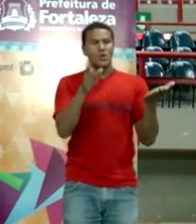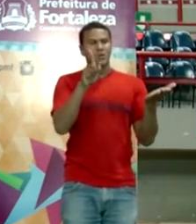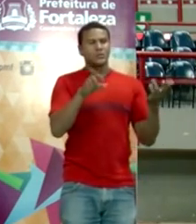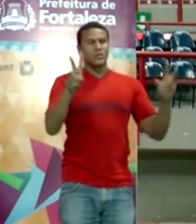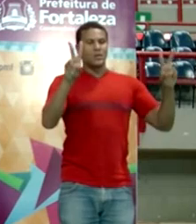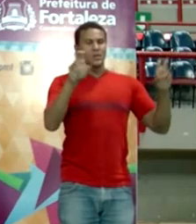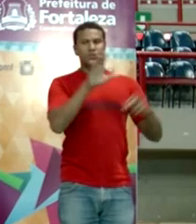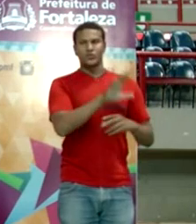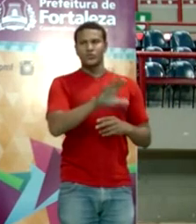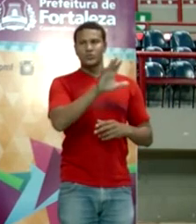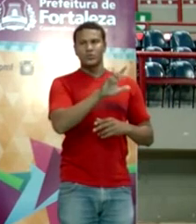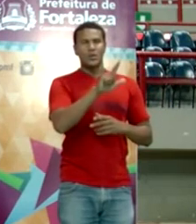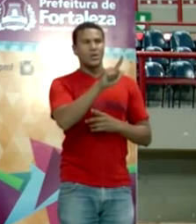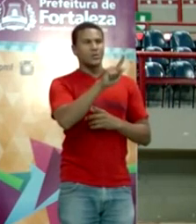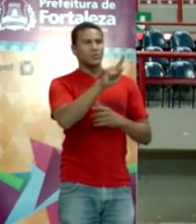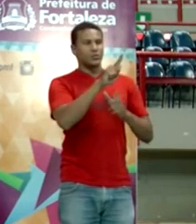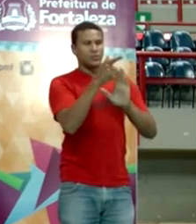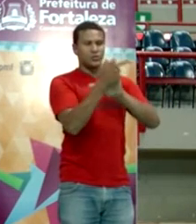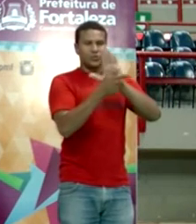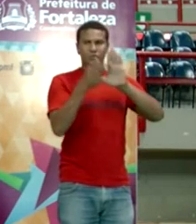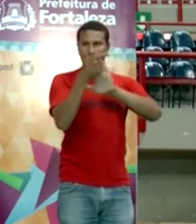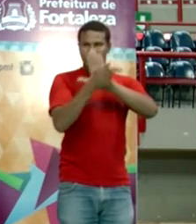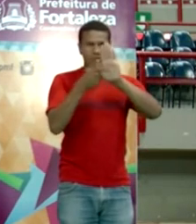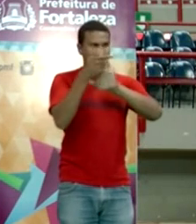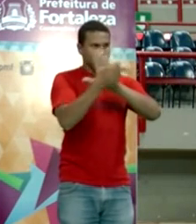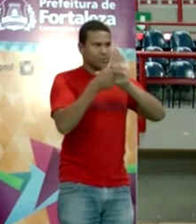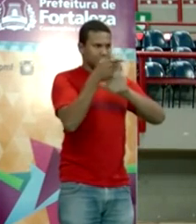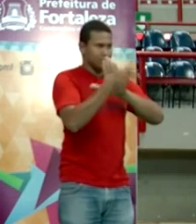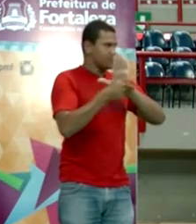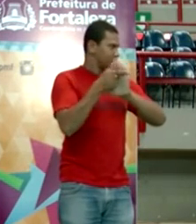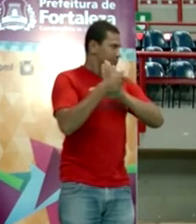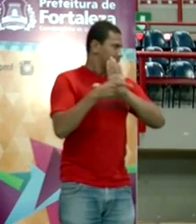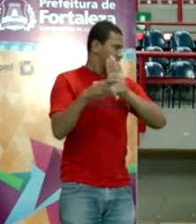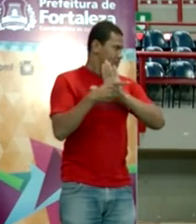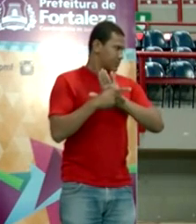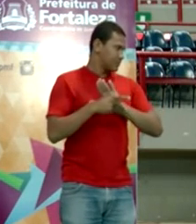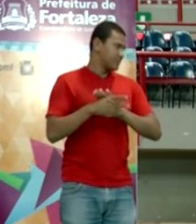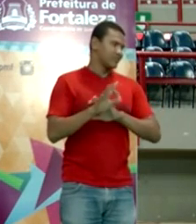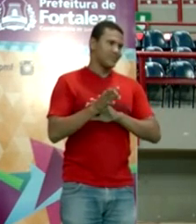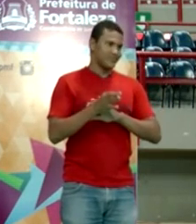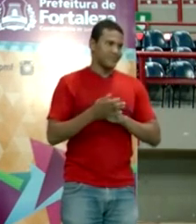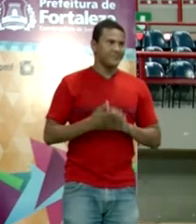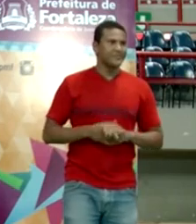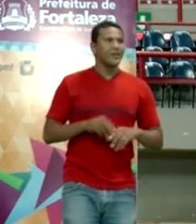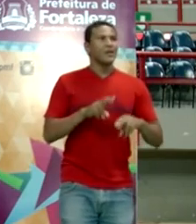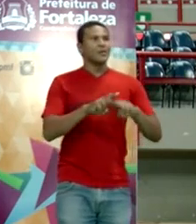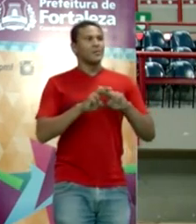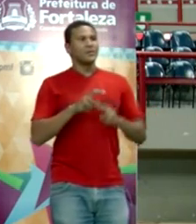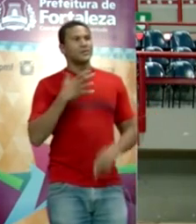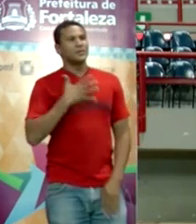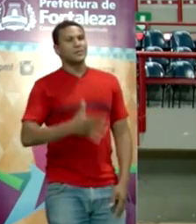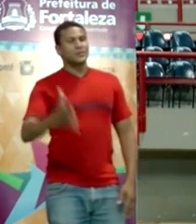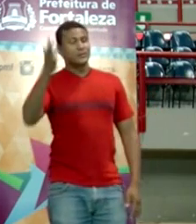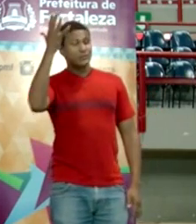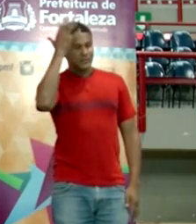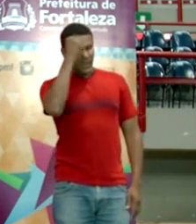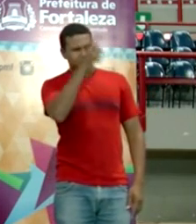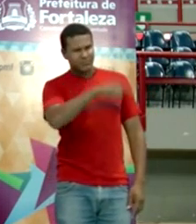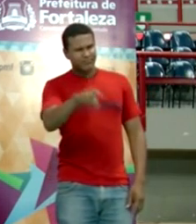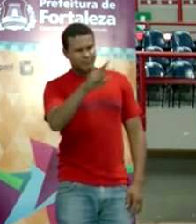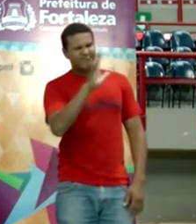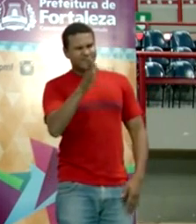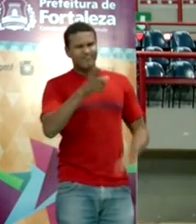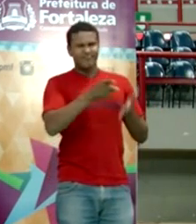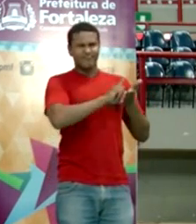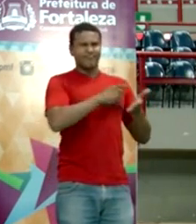sua linguagem, a depender da situação de comunicação. Vocês sabem muito bem, nós já expusemos isso aqui em outros